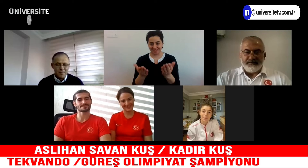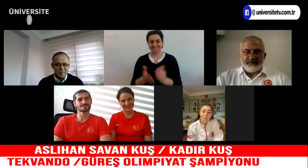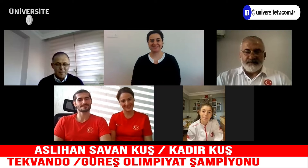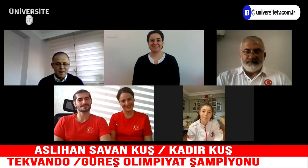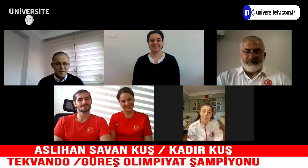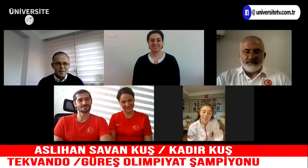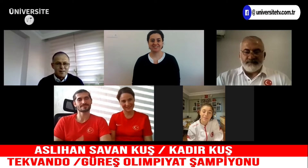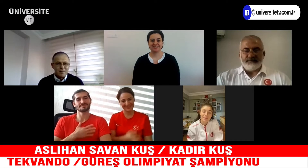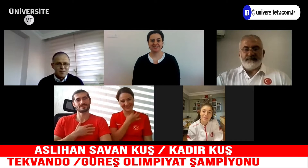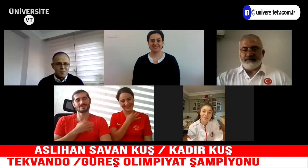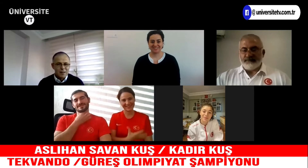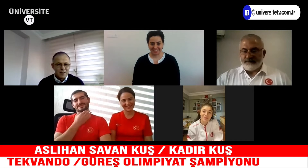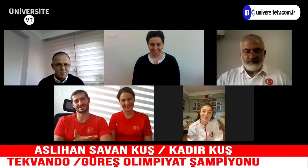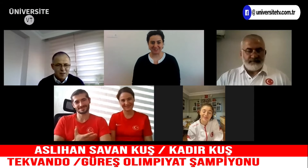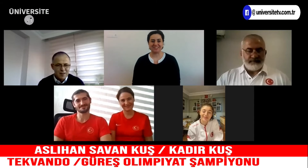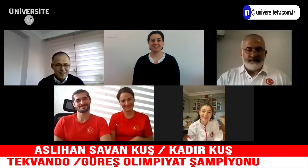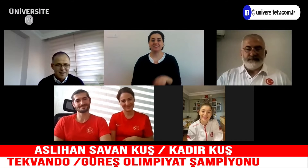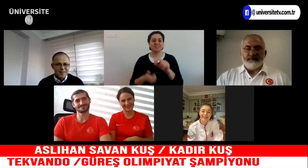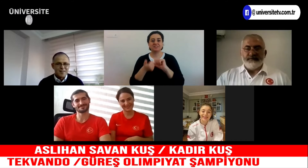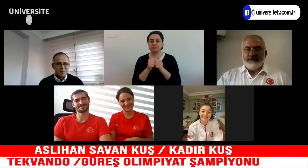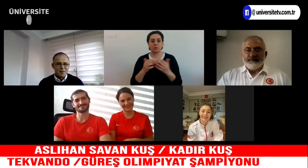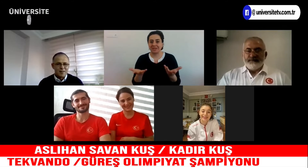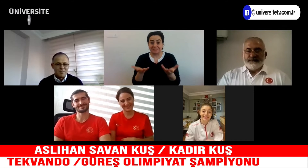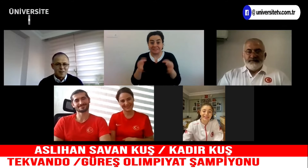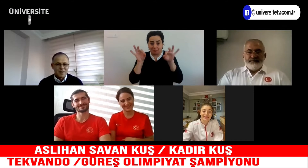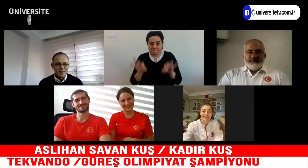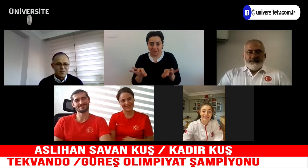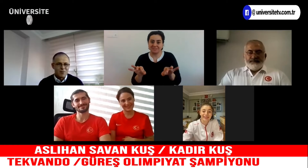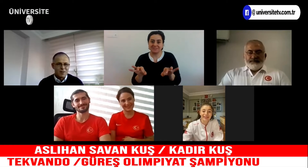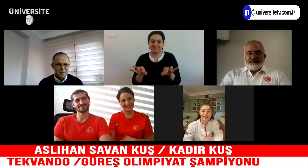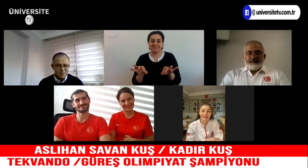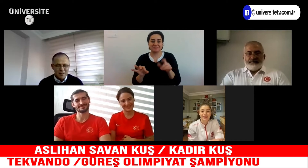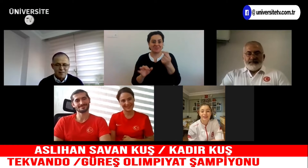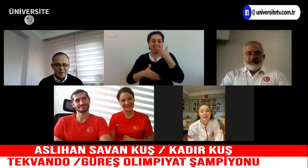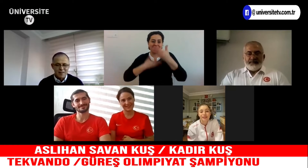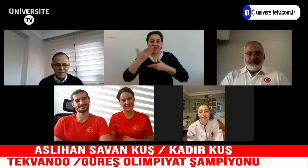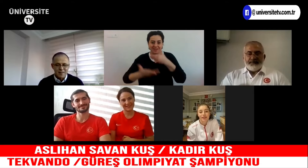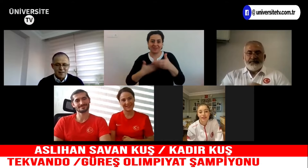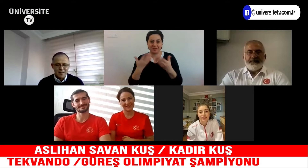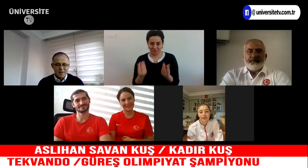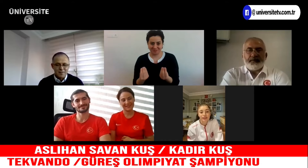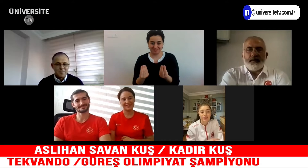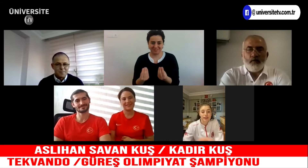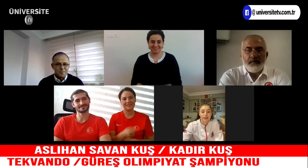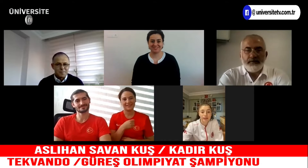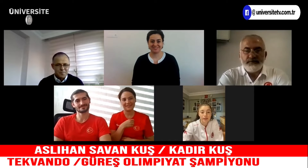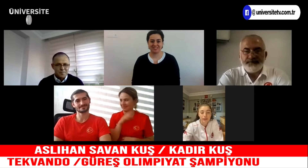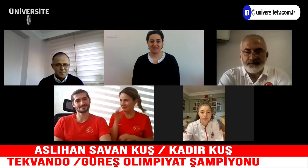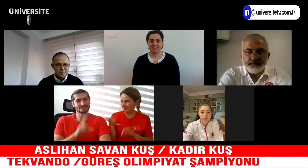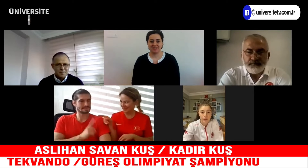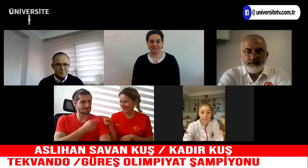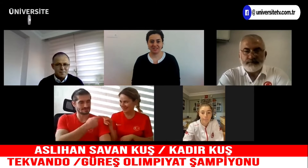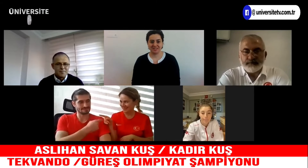arada. Spora nasıl başladınız? Spora nasıl başladınız? O konuda bize bilgi verirseniz.